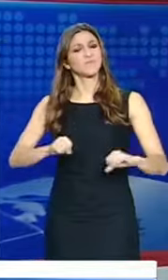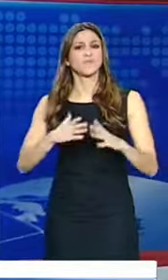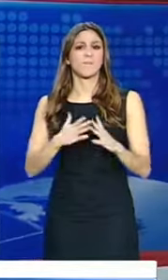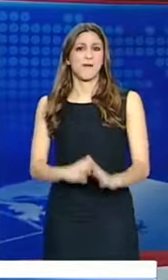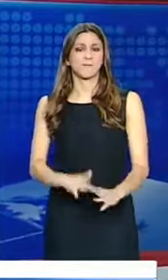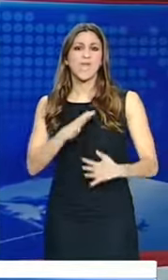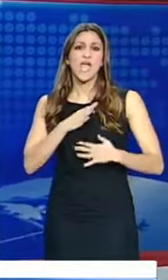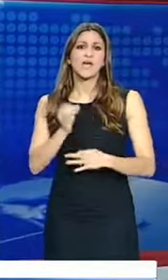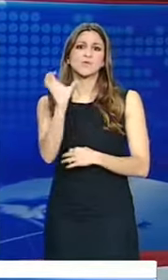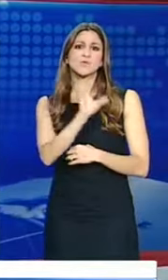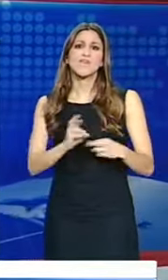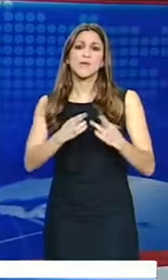Υπότιτλοι AUTHORWAVE